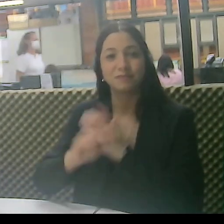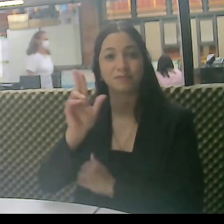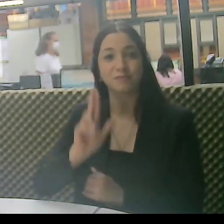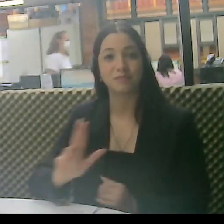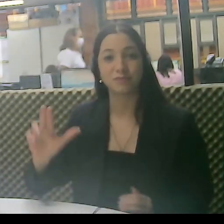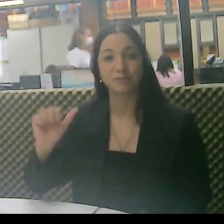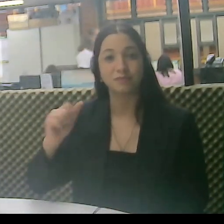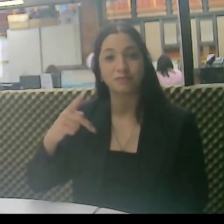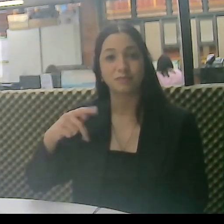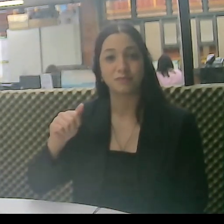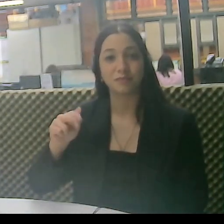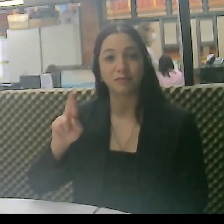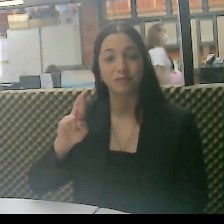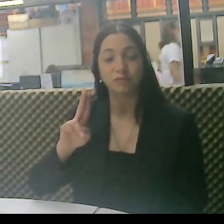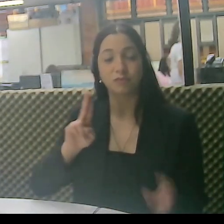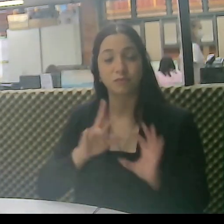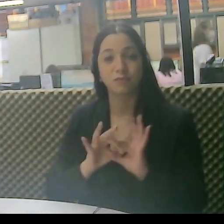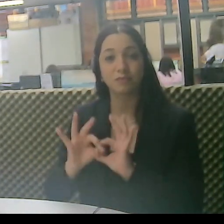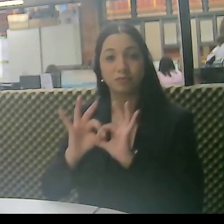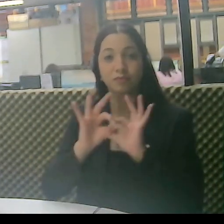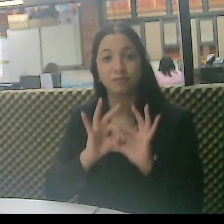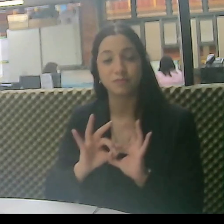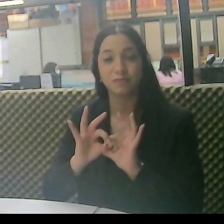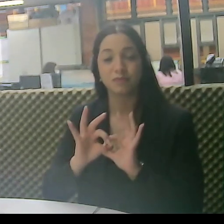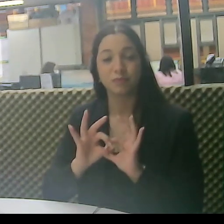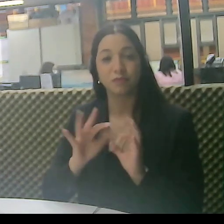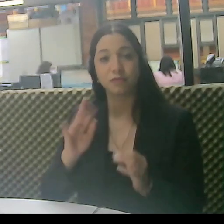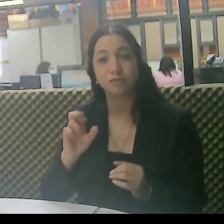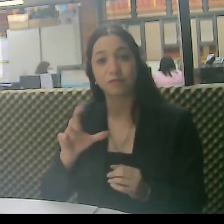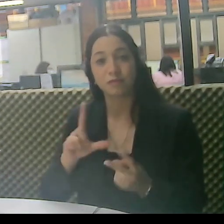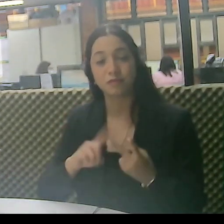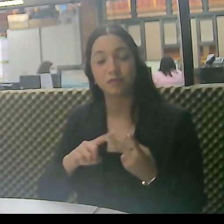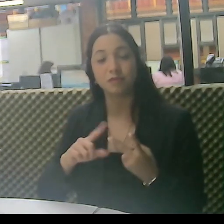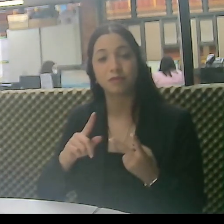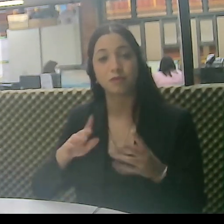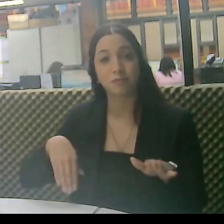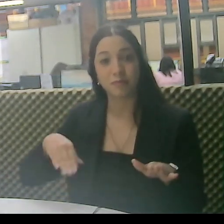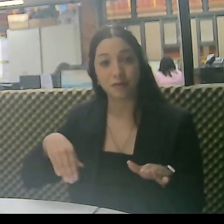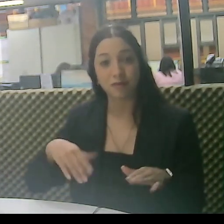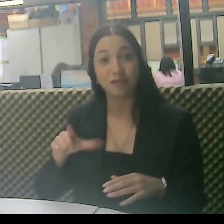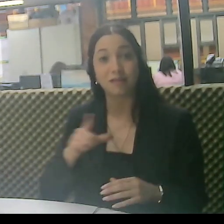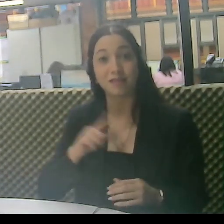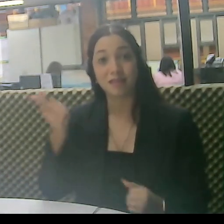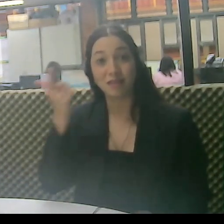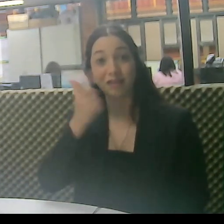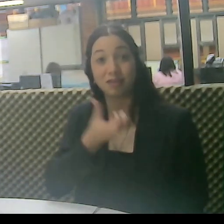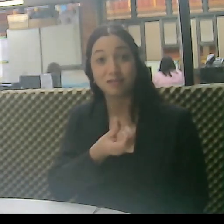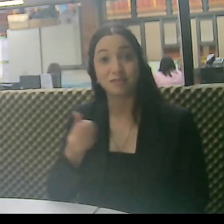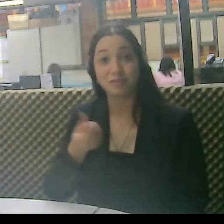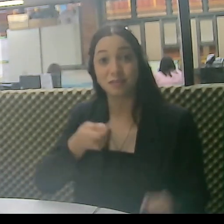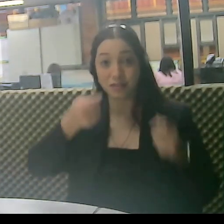Uberlândia, APARO, parceira da FUTEL e do Praia Clube, conquistou 66 medalhas nos